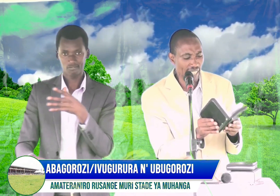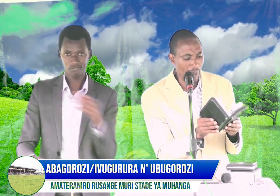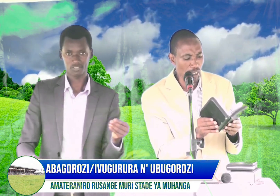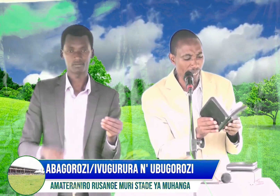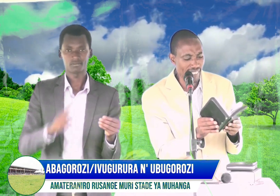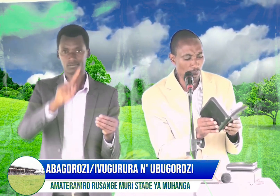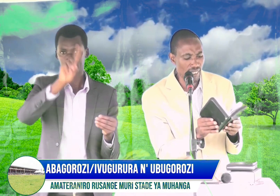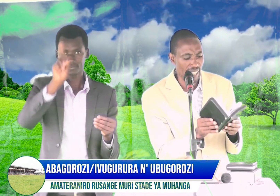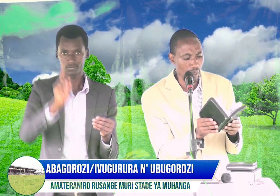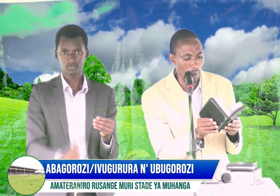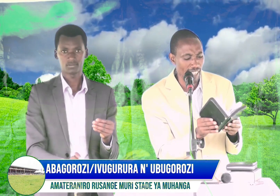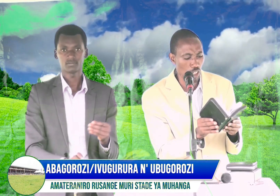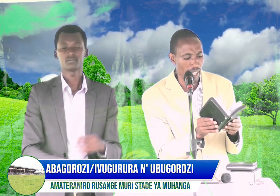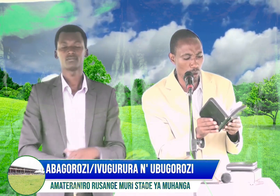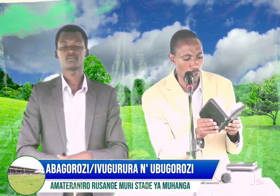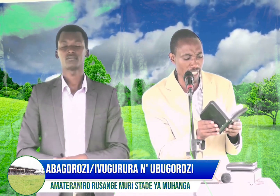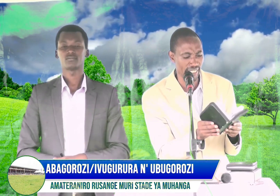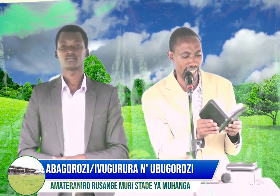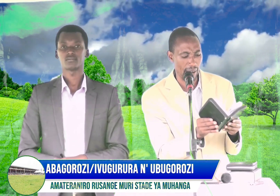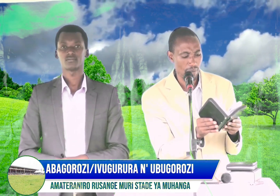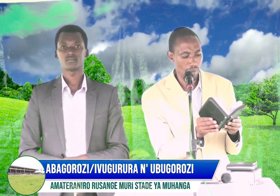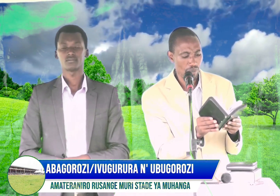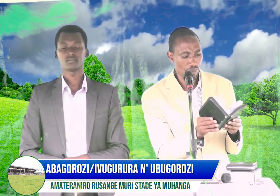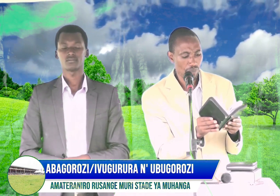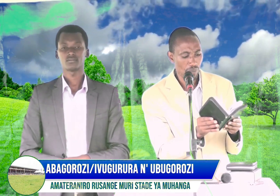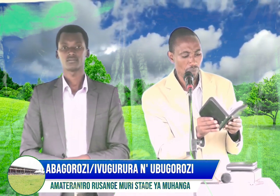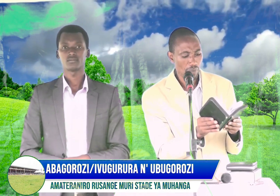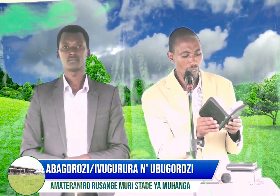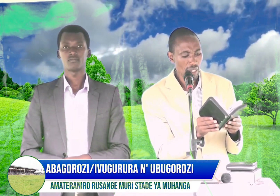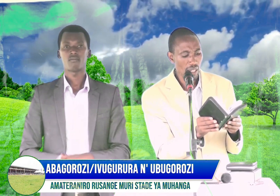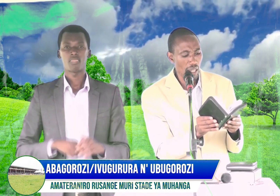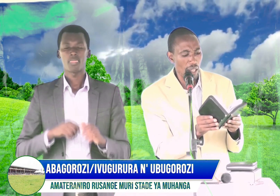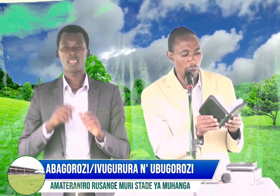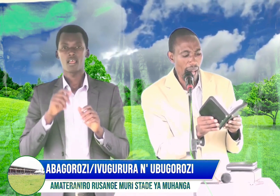harakomeje hata, abantu bake gusa nibo bashoboye kuhinjira.